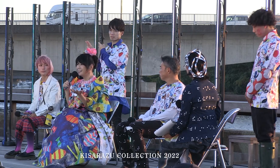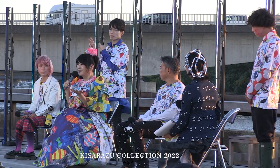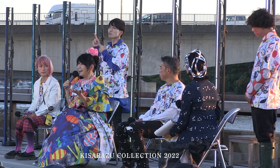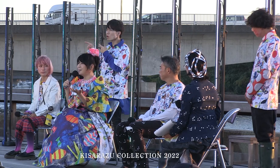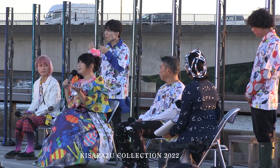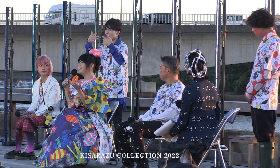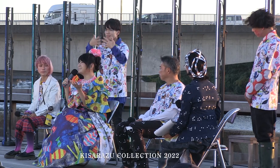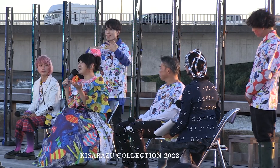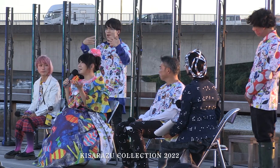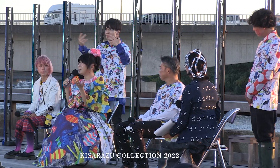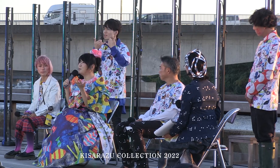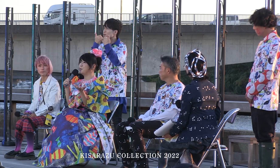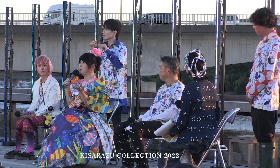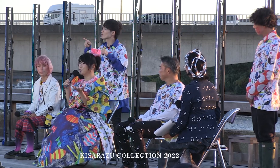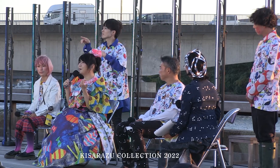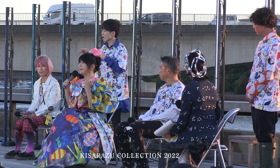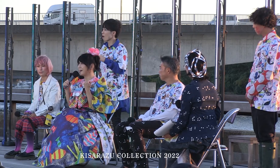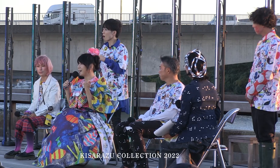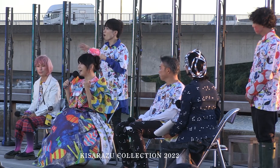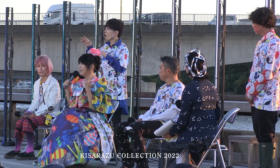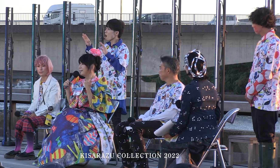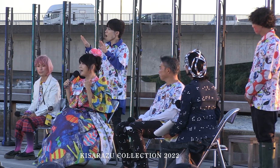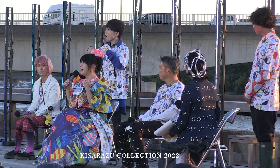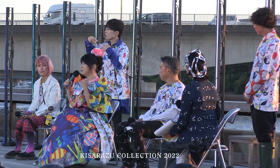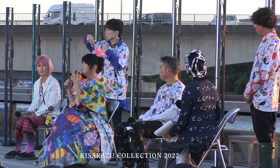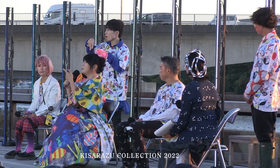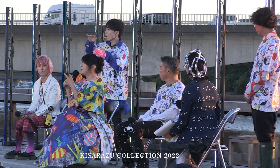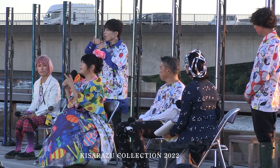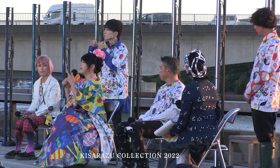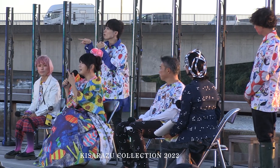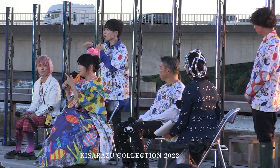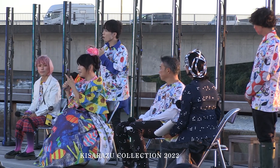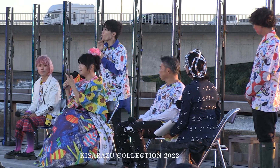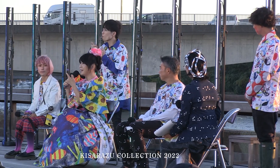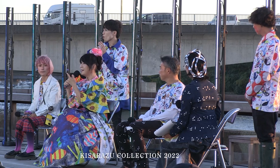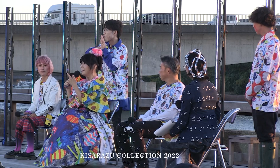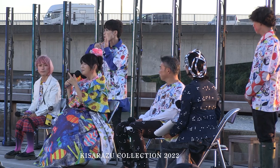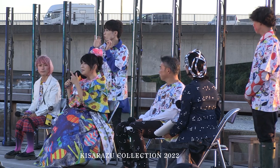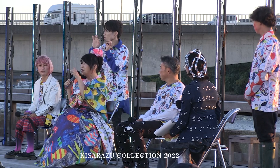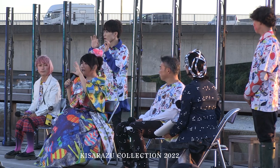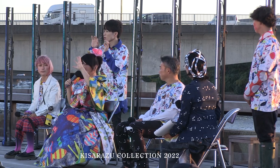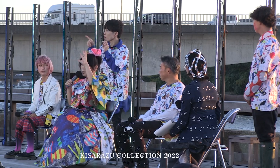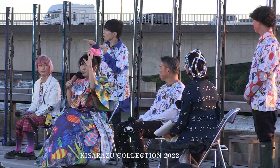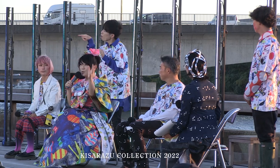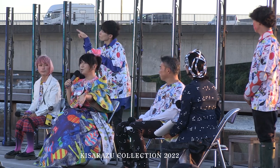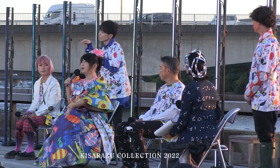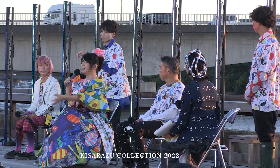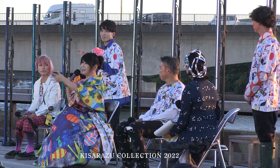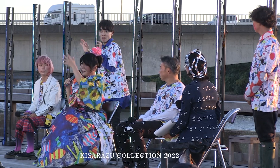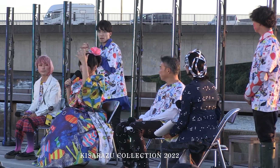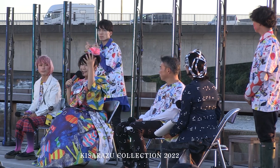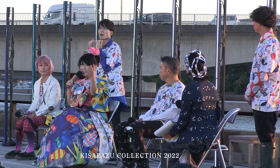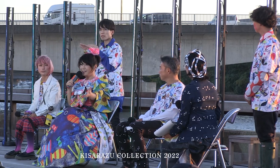んが春菜愛ちゃんは本名 OK だから あの人も OK なんだろうねってみんながこう